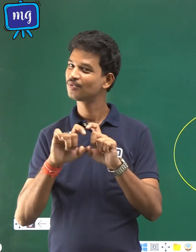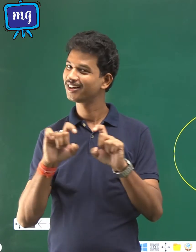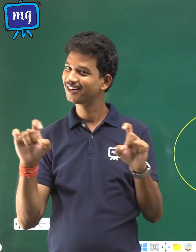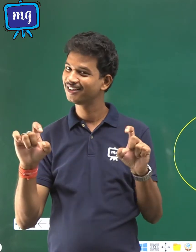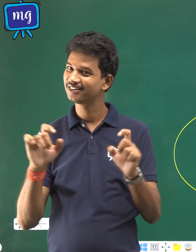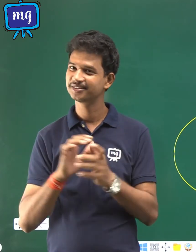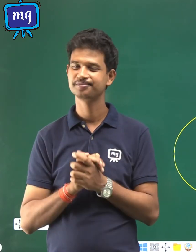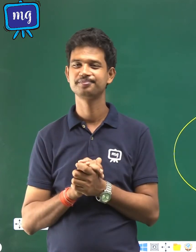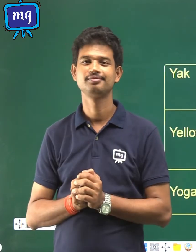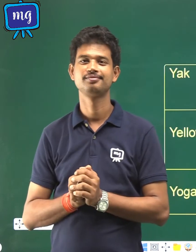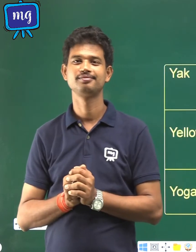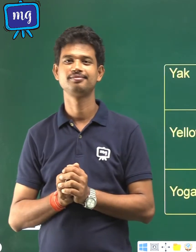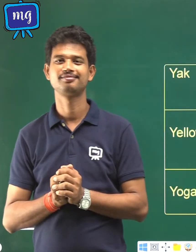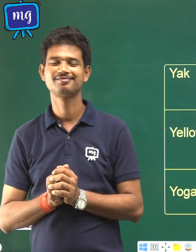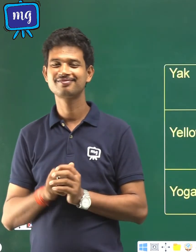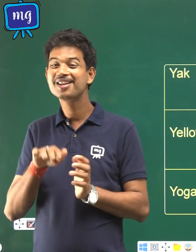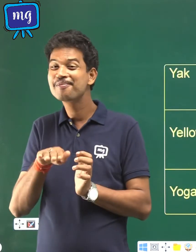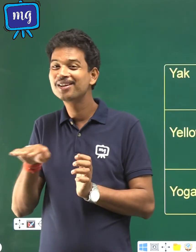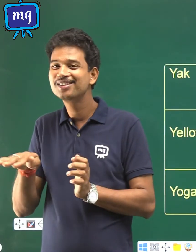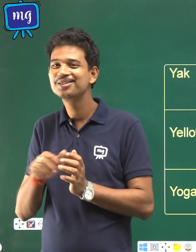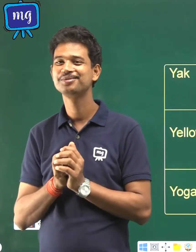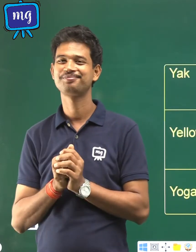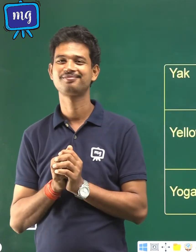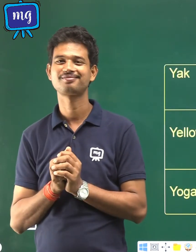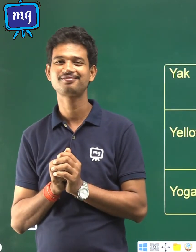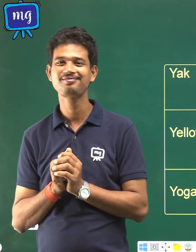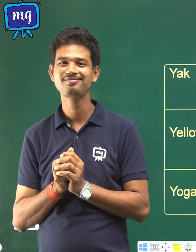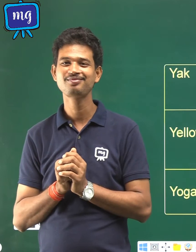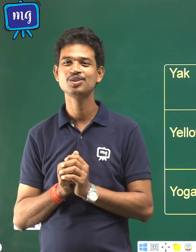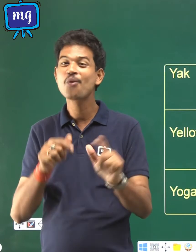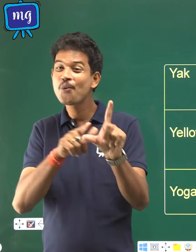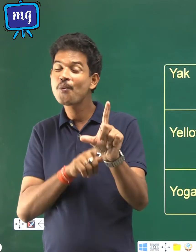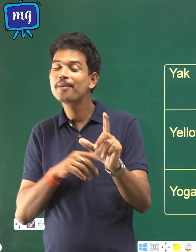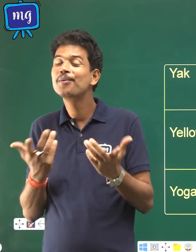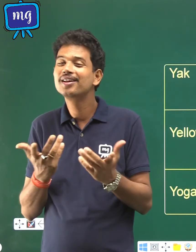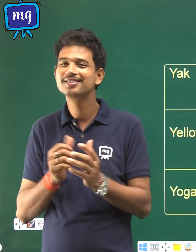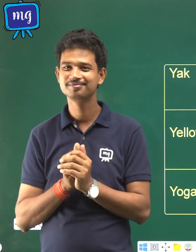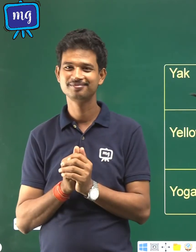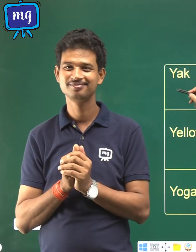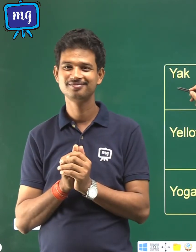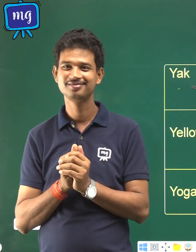बच्चों? सो चिल्ड्रंस, Y for